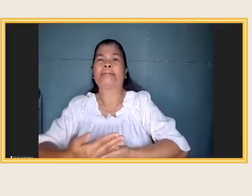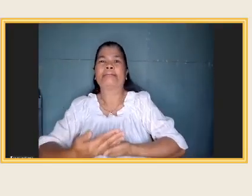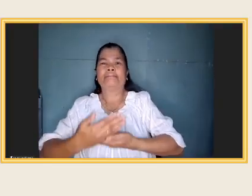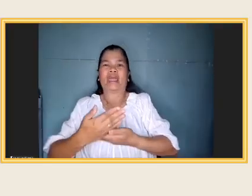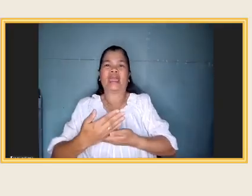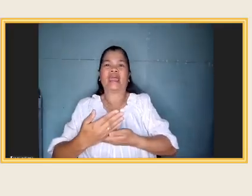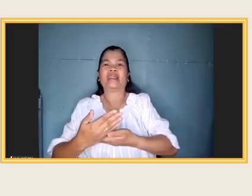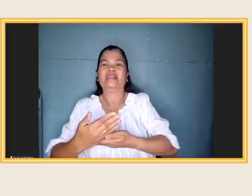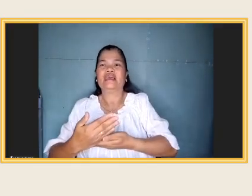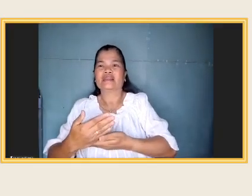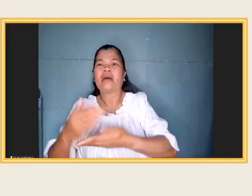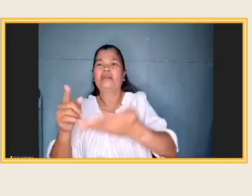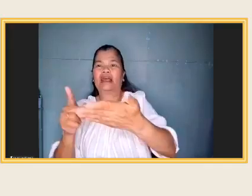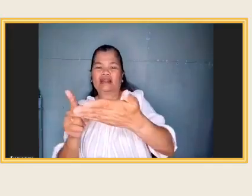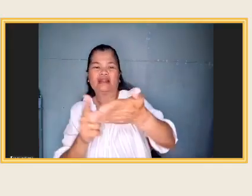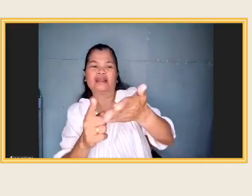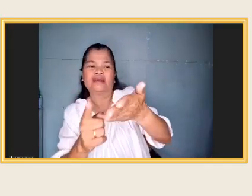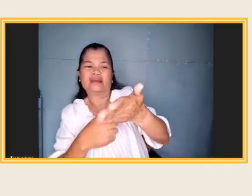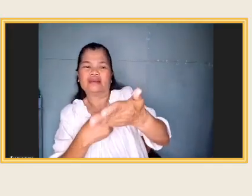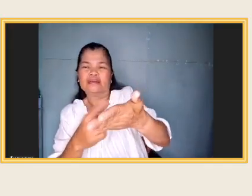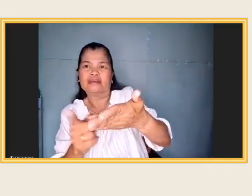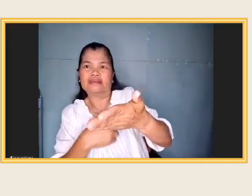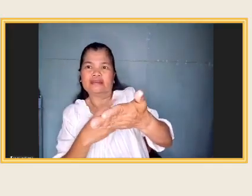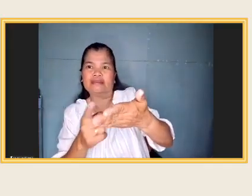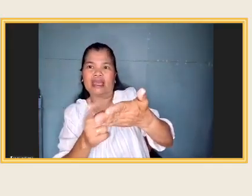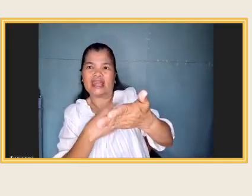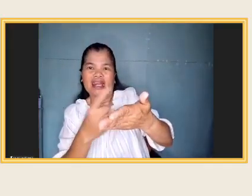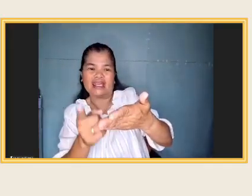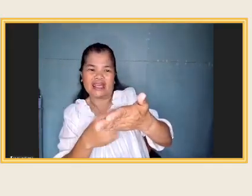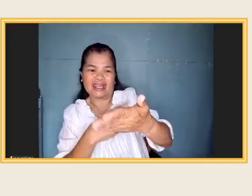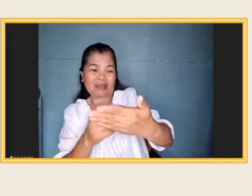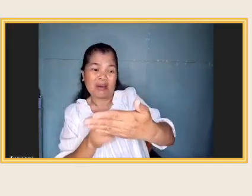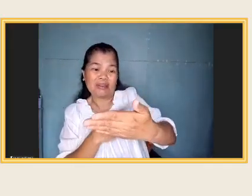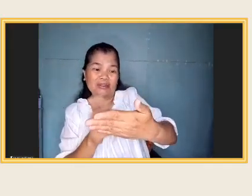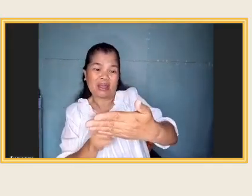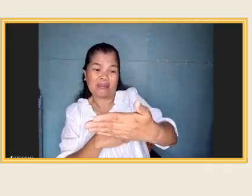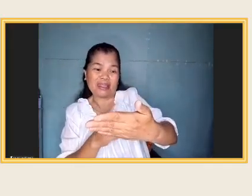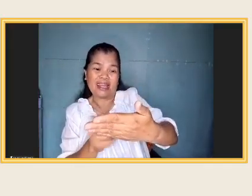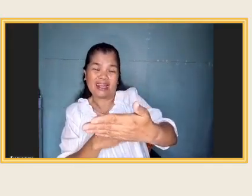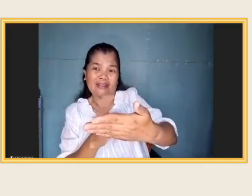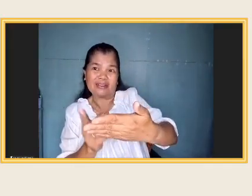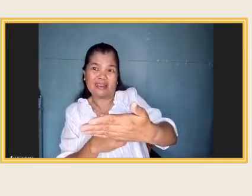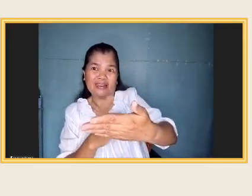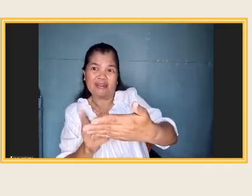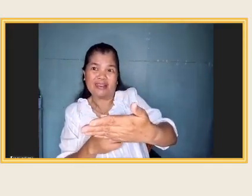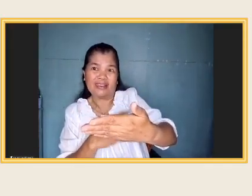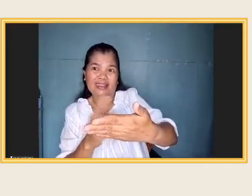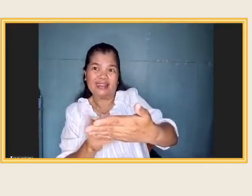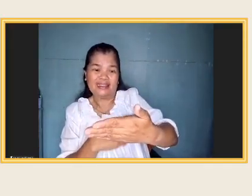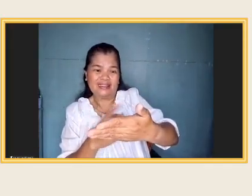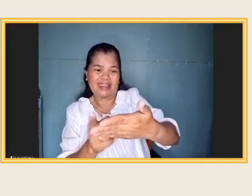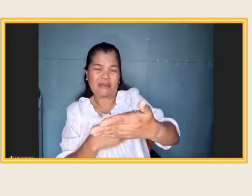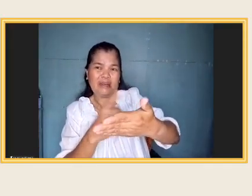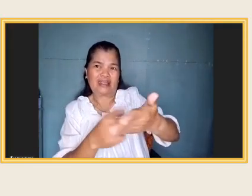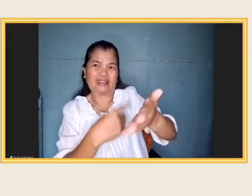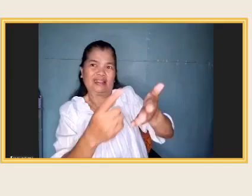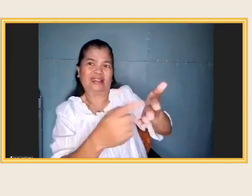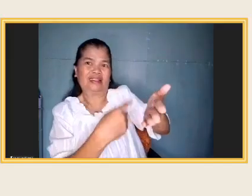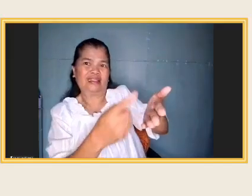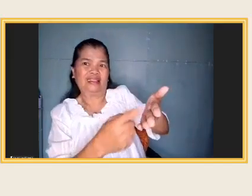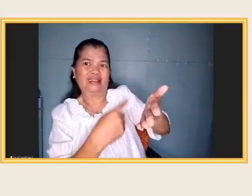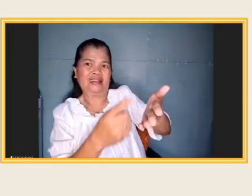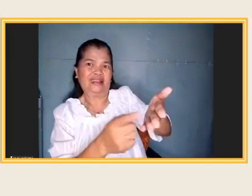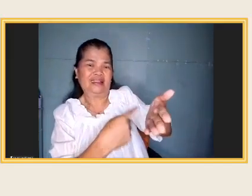laptop. Then, tablet. May ginaganyan ka. Di ba yung tablet ginaganyan? Tablet.